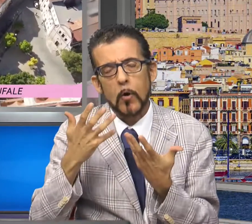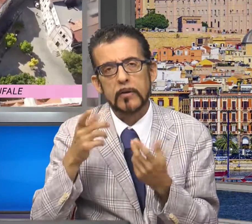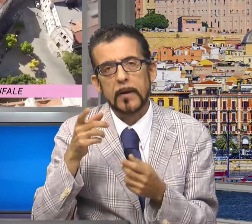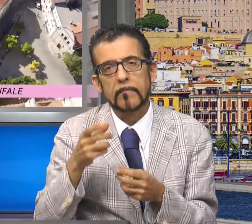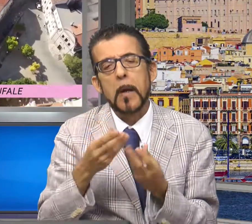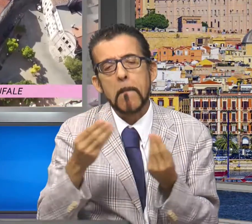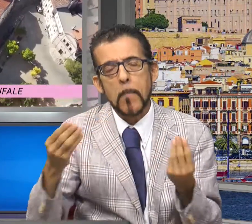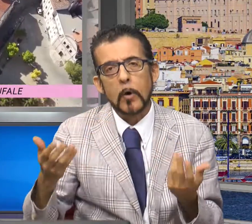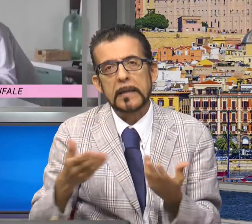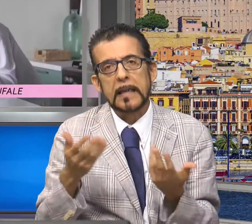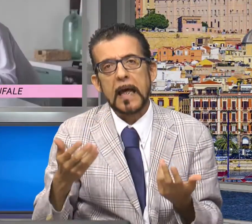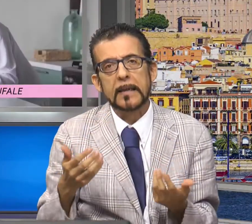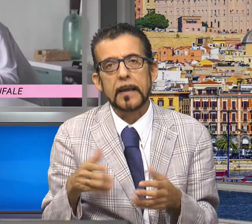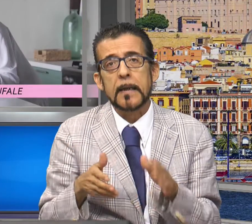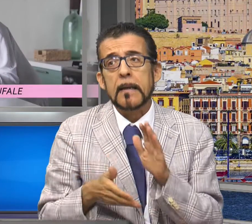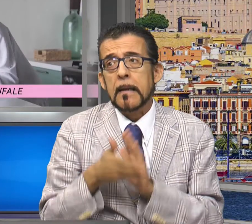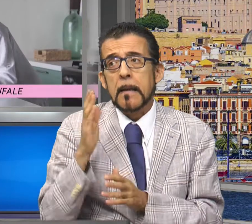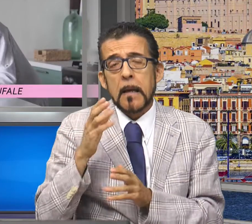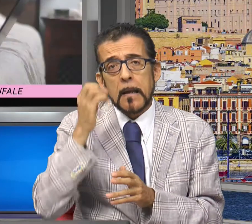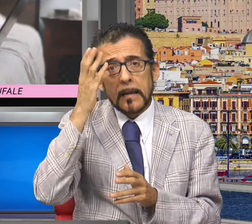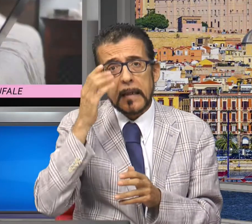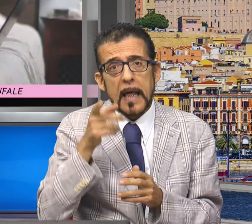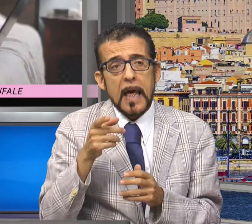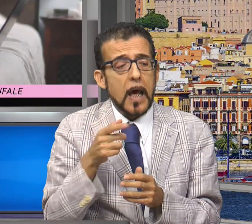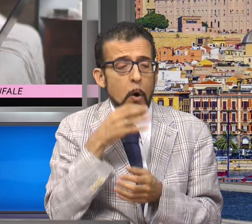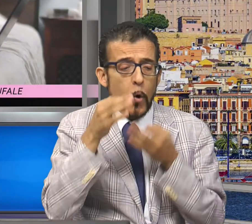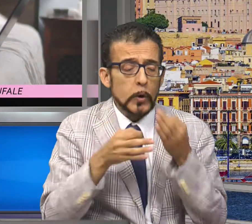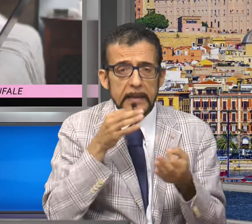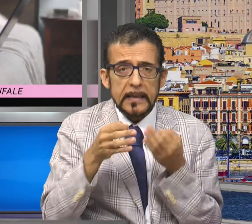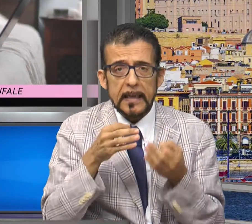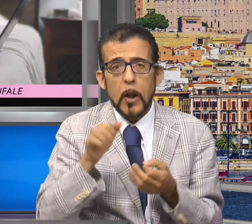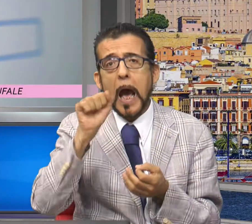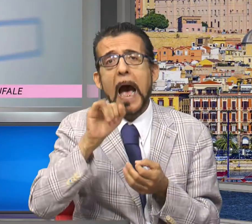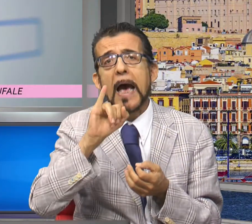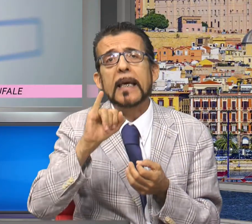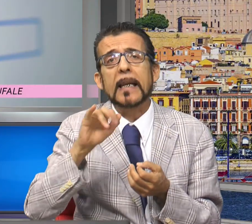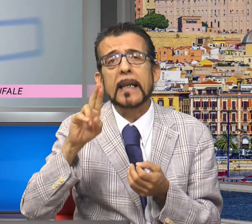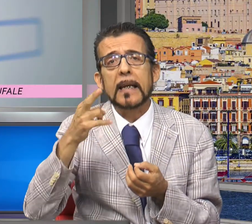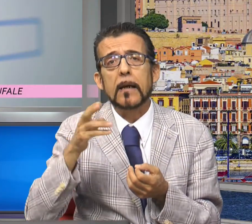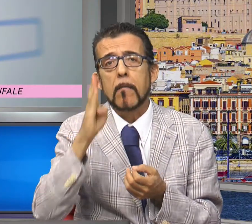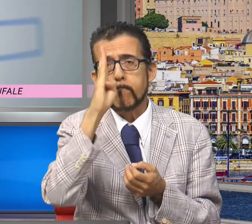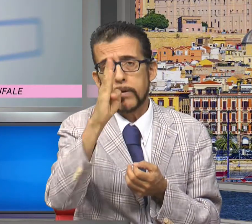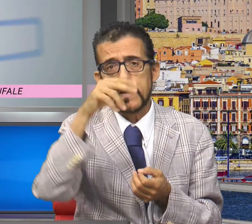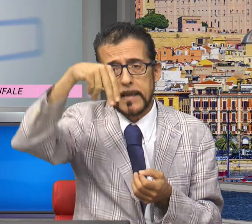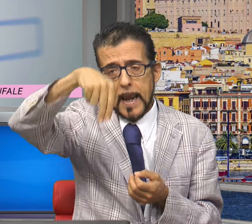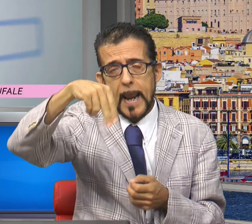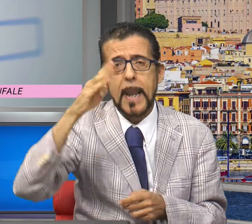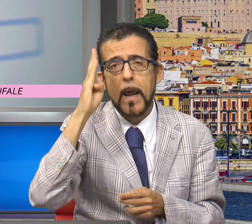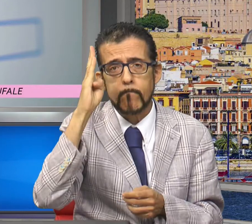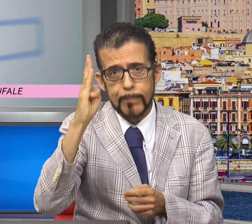partiamo da un presupposto e un consiglio. Airbnb non è un'agenzia immobiliare, dunque va da sé che chi vi scrive di aver